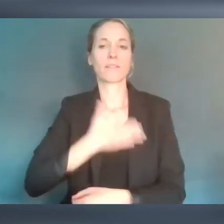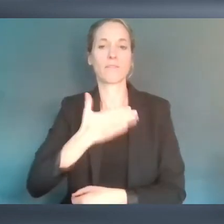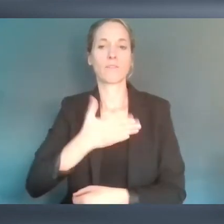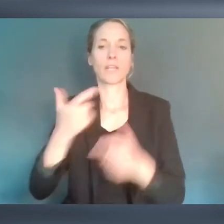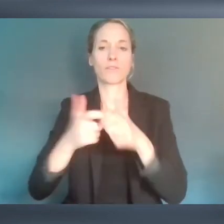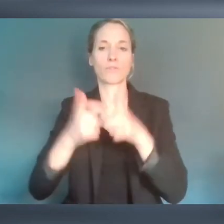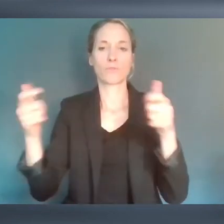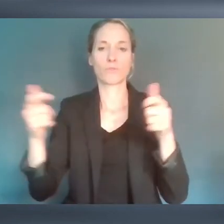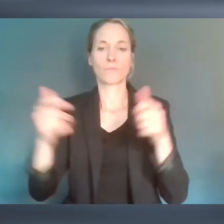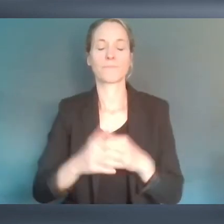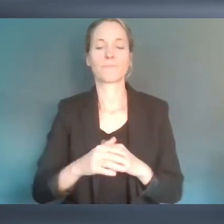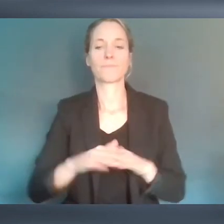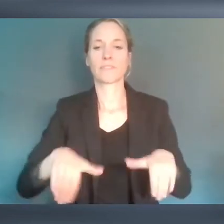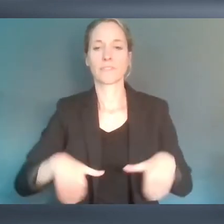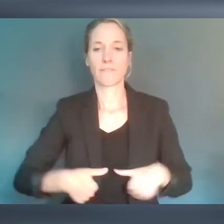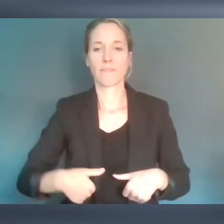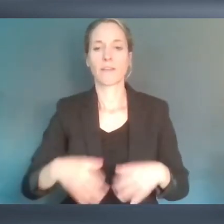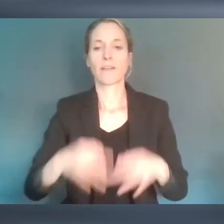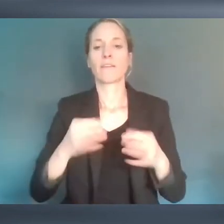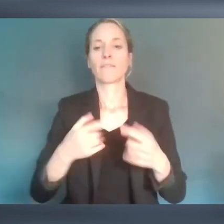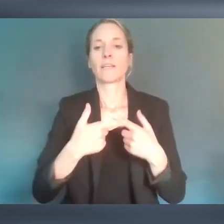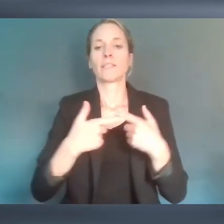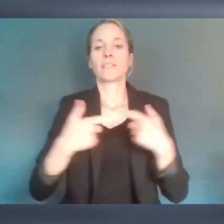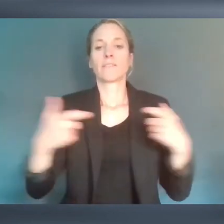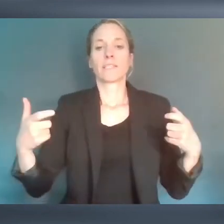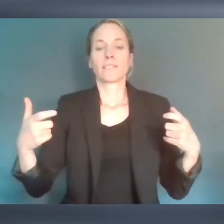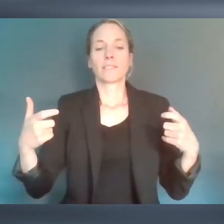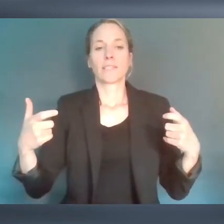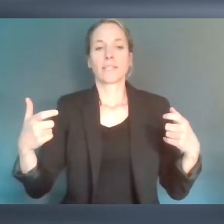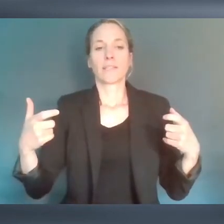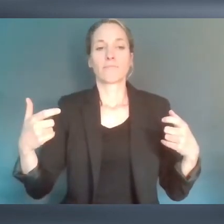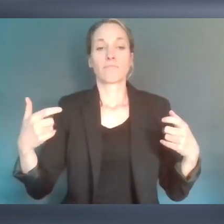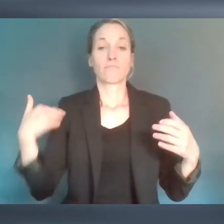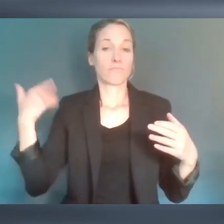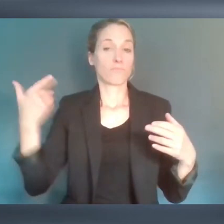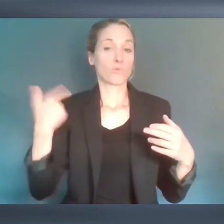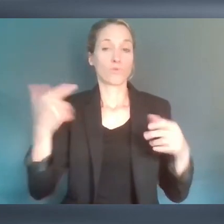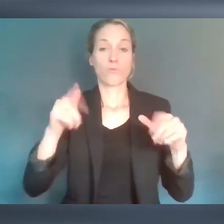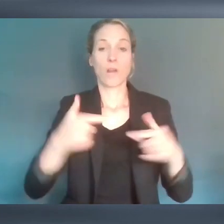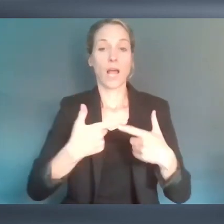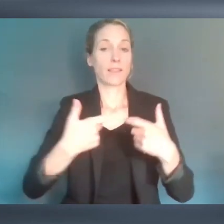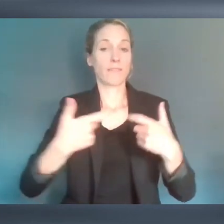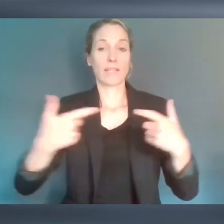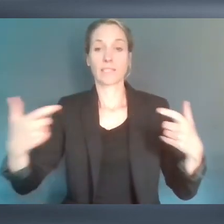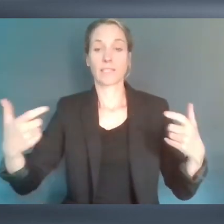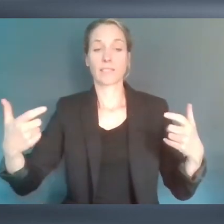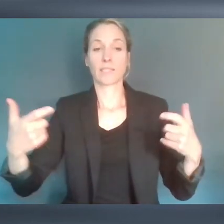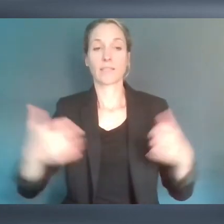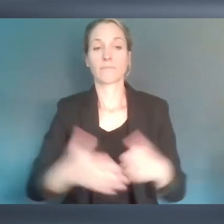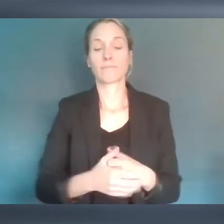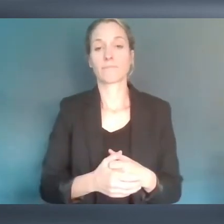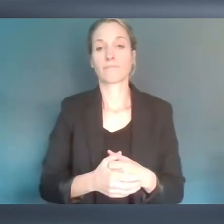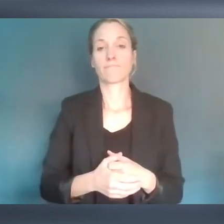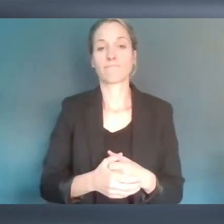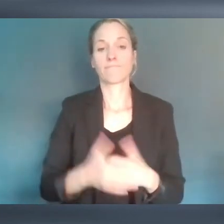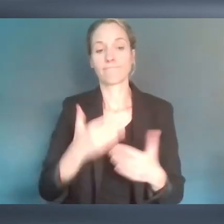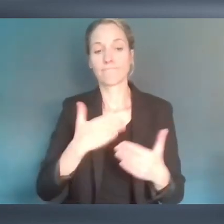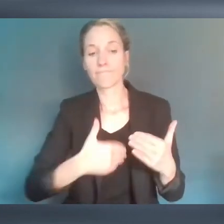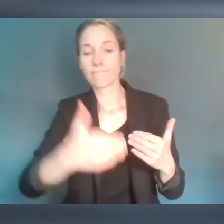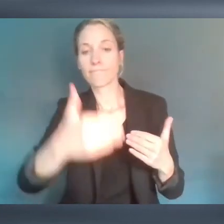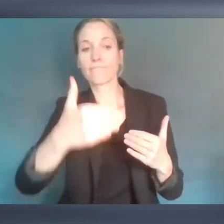sur la diversité, elle a toujours existé et certainement, elle va devoir être de plus en plus intégrée dans le